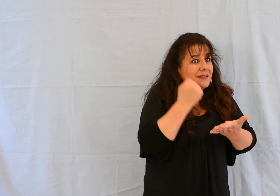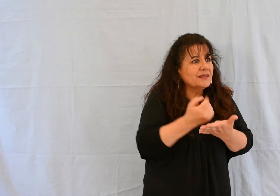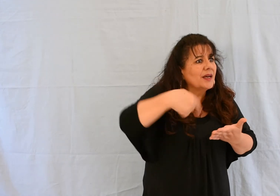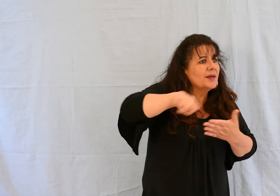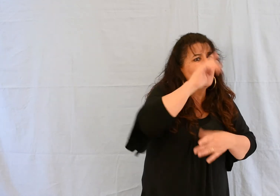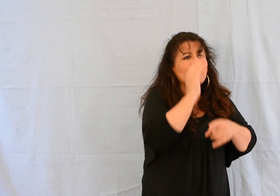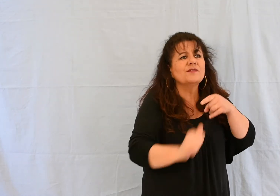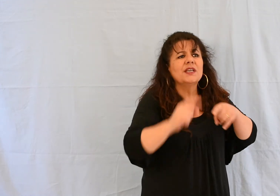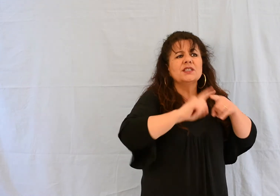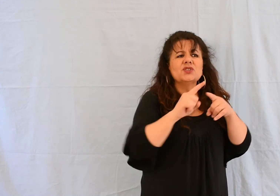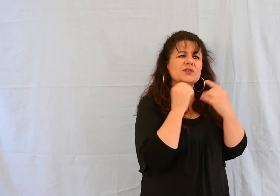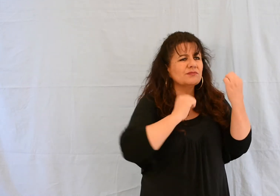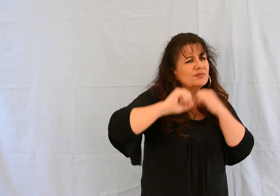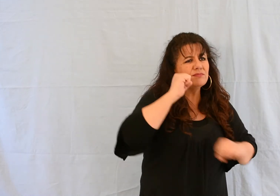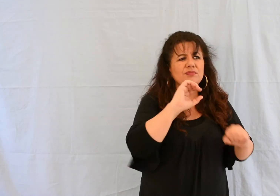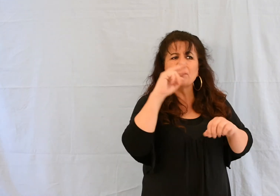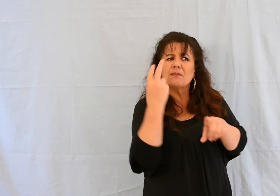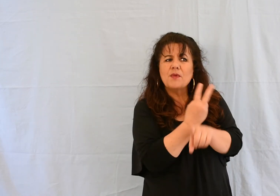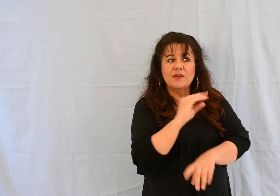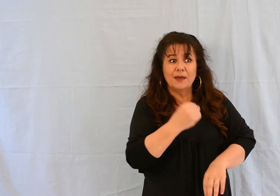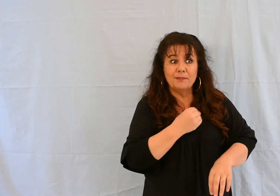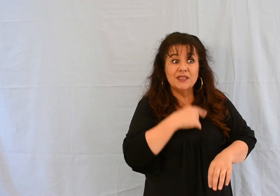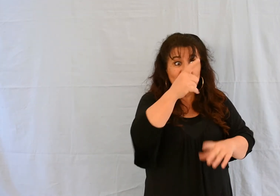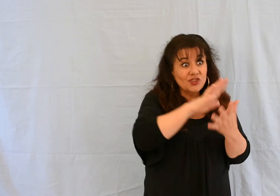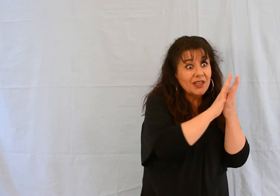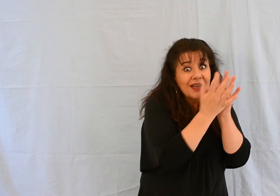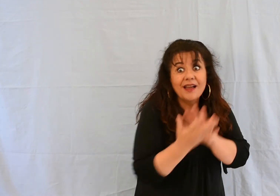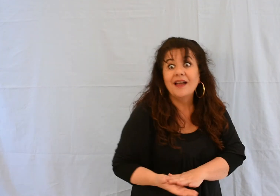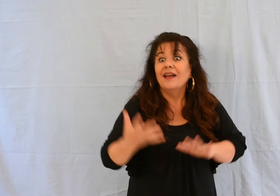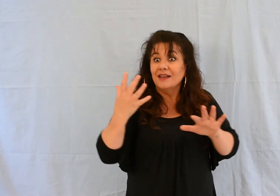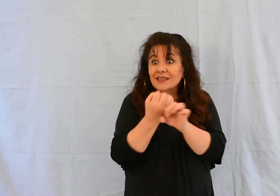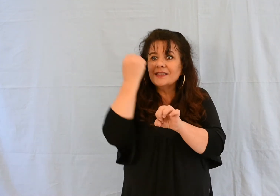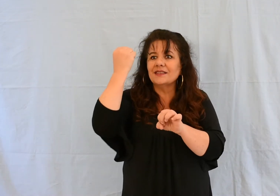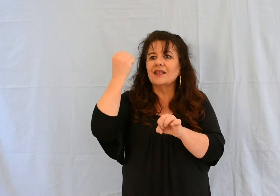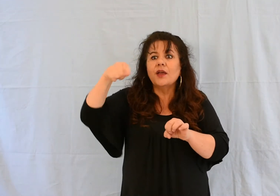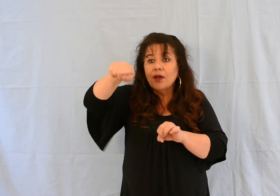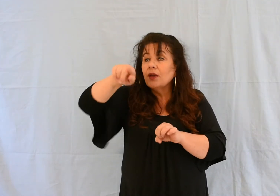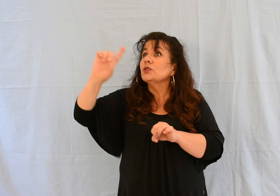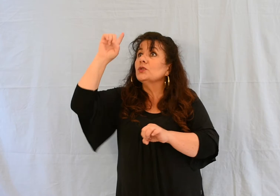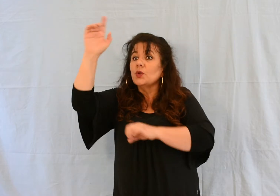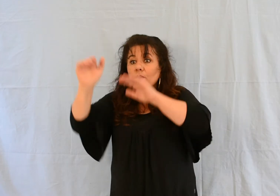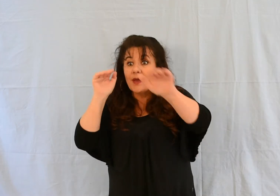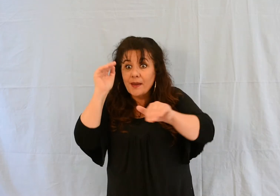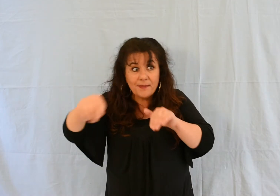Ceux qui sont appelés peuvent recevoir l'héritage éternel, jadis promis.